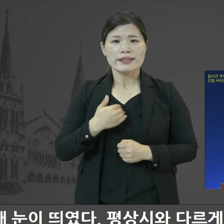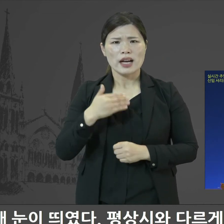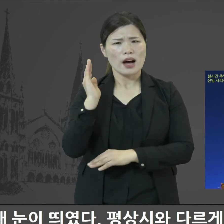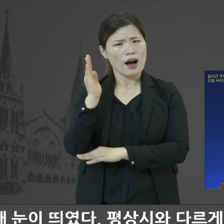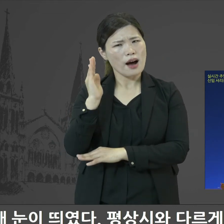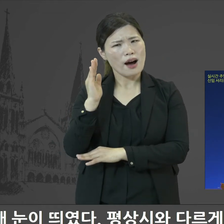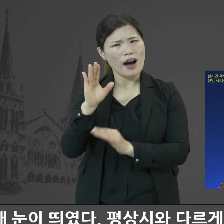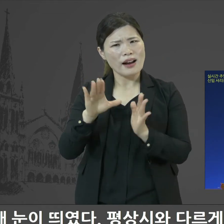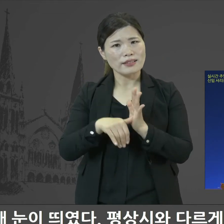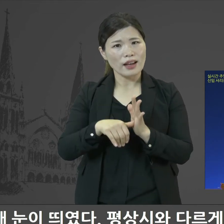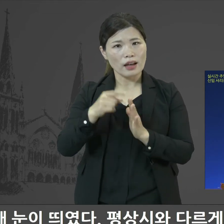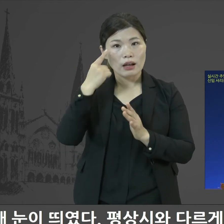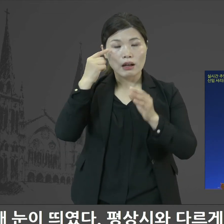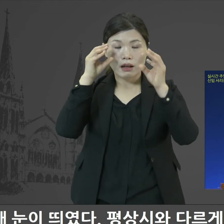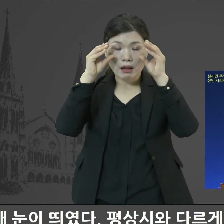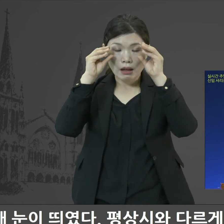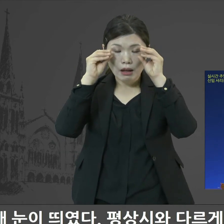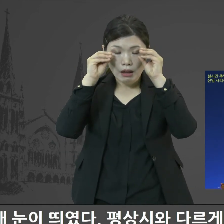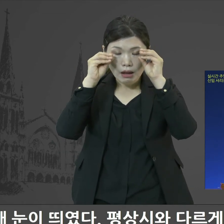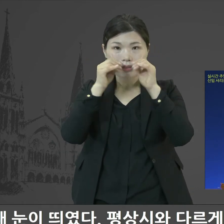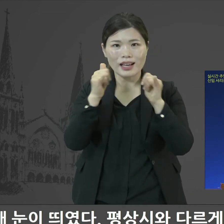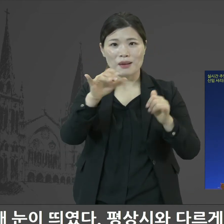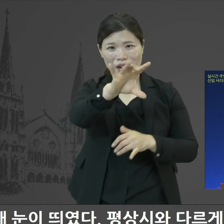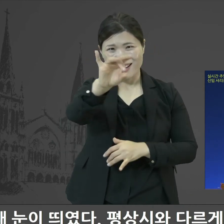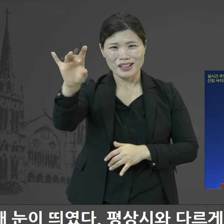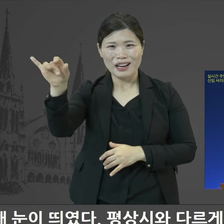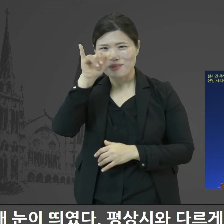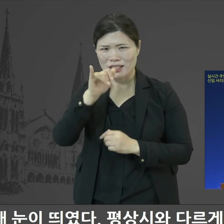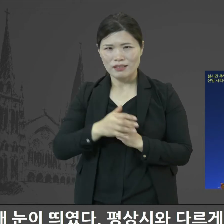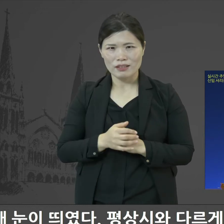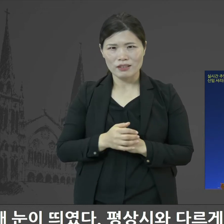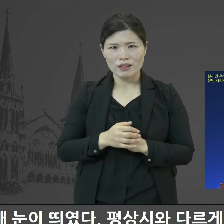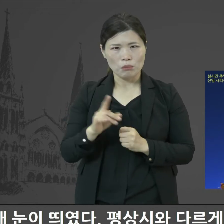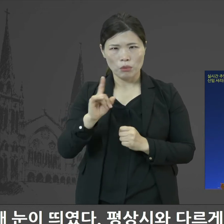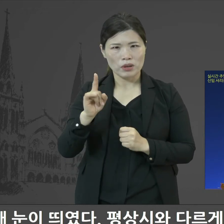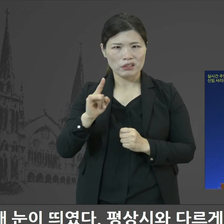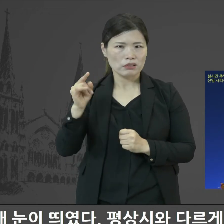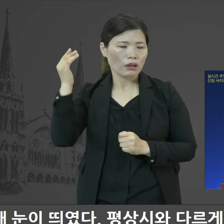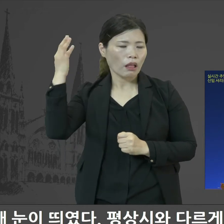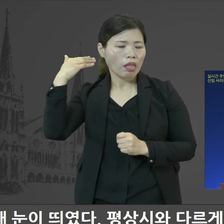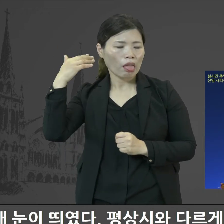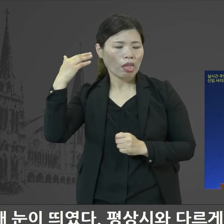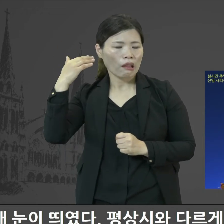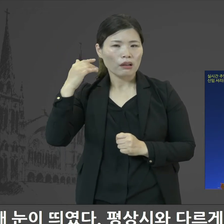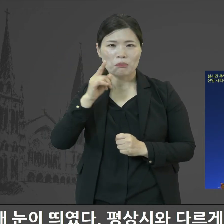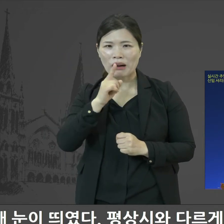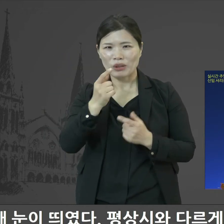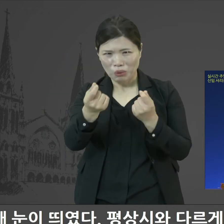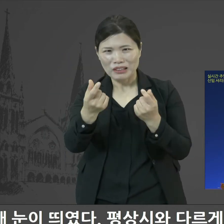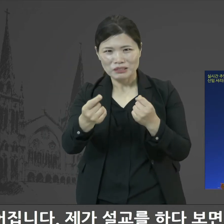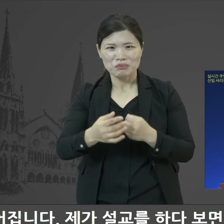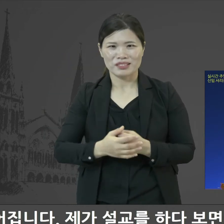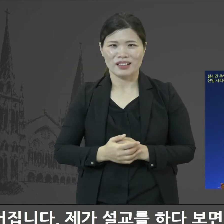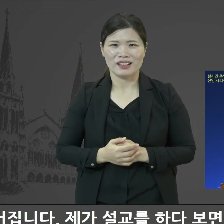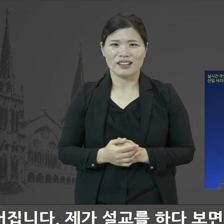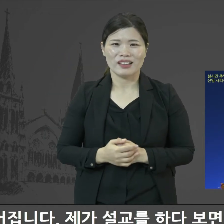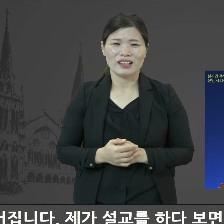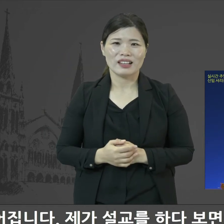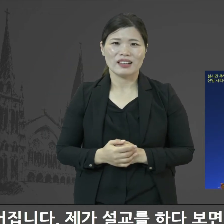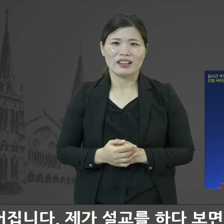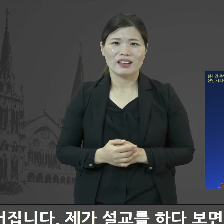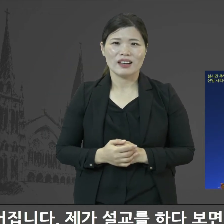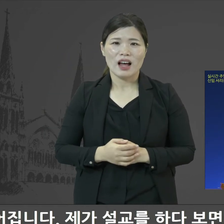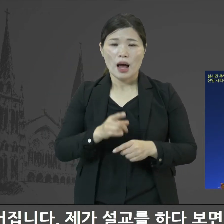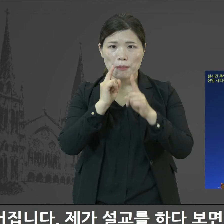하다 보면 눈 감고 계신 분들이 가끔 계신데, 안 듣는다는 뜻입니다. 보통은 안 들려요, 여러분. 눈 감고 있으면요. 말씀을